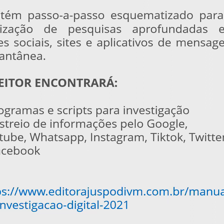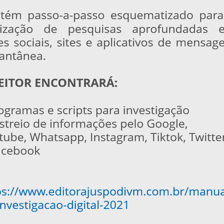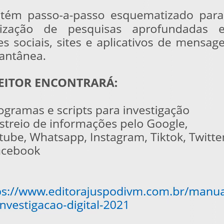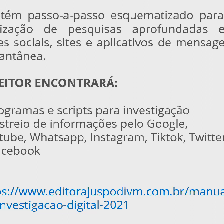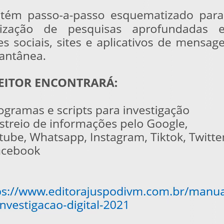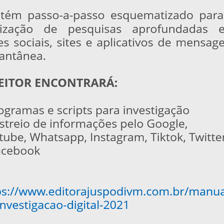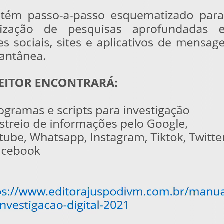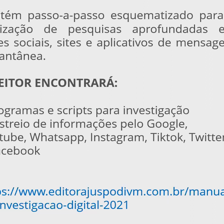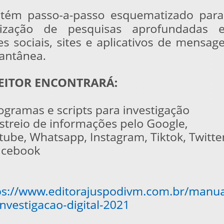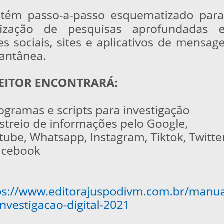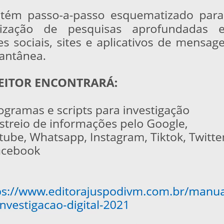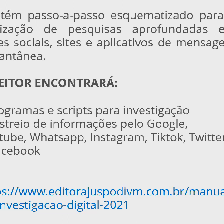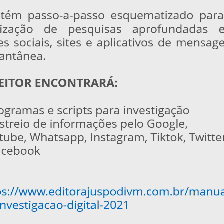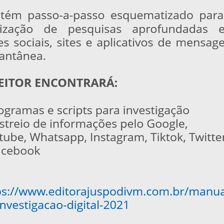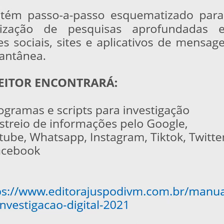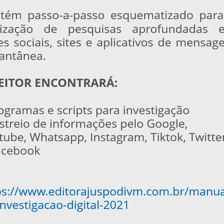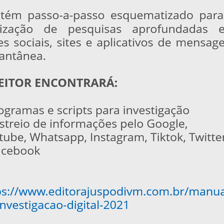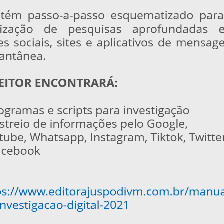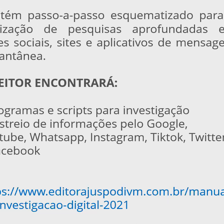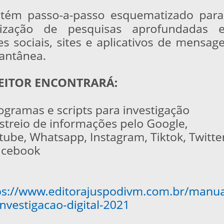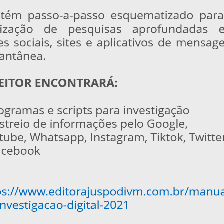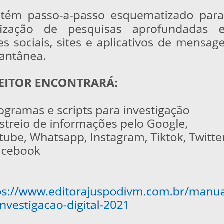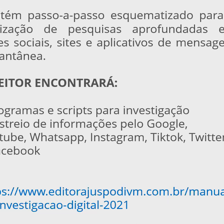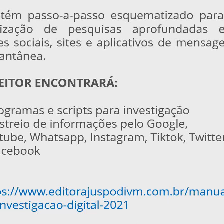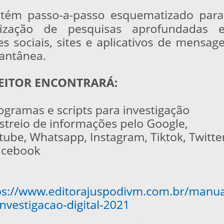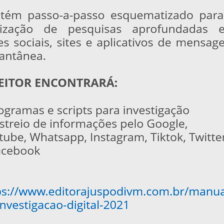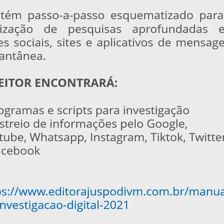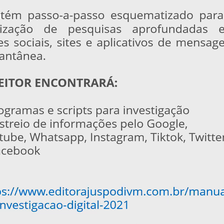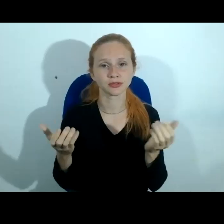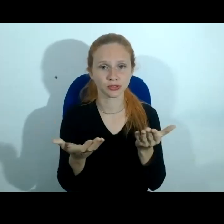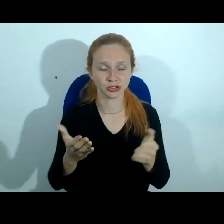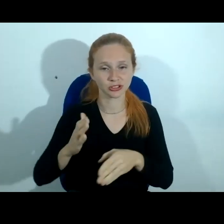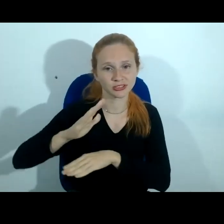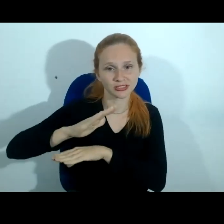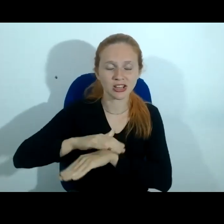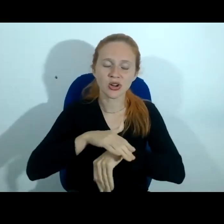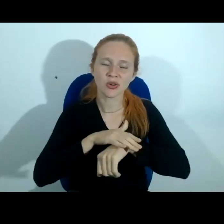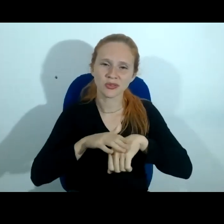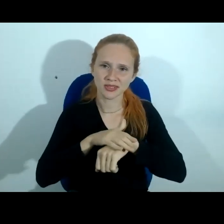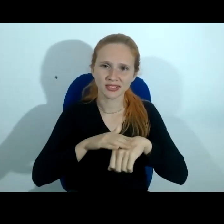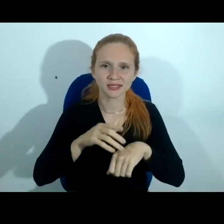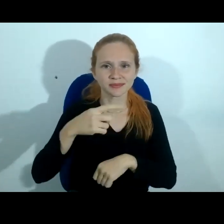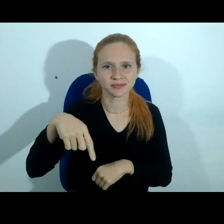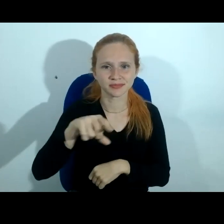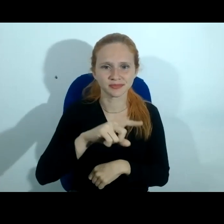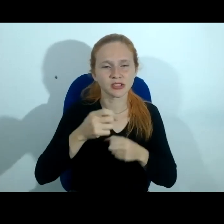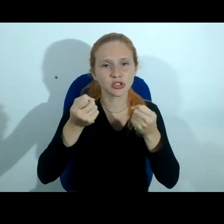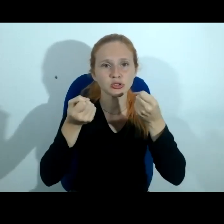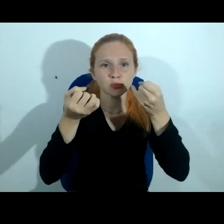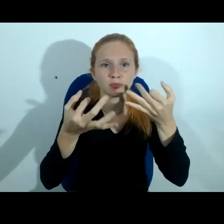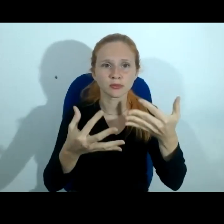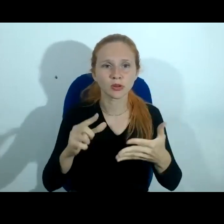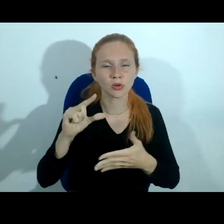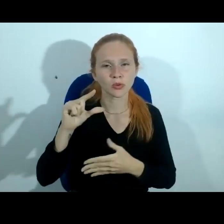quanto que eu me sinto feliz em poder, da tarde de hoje, conversar com os senhores e explicar um pouco